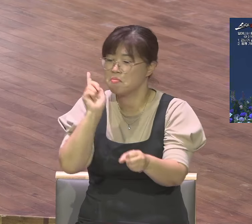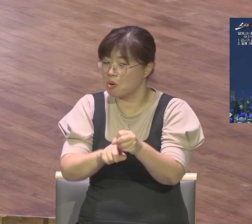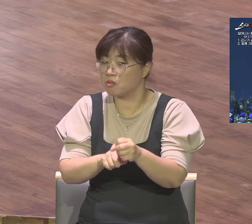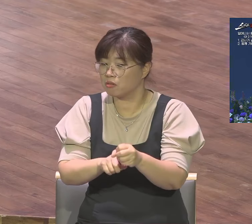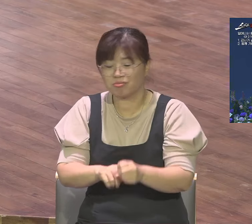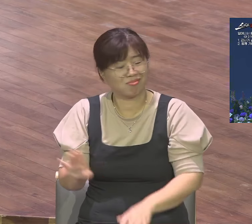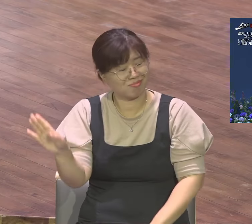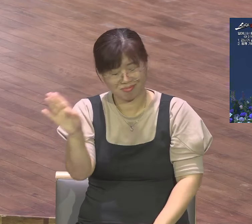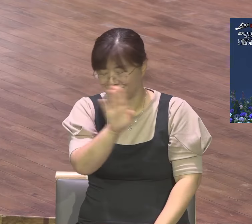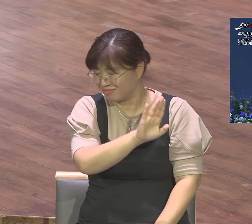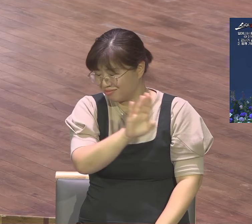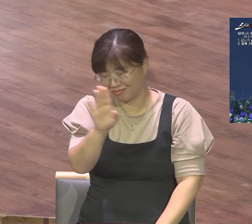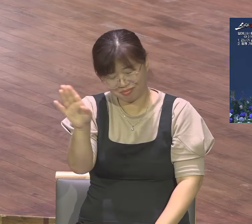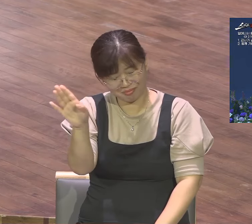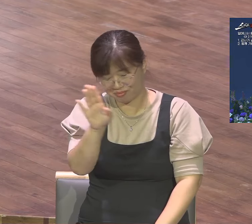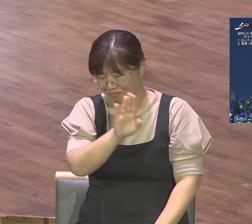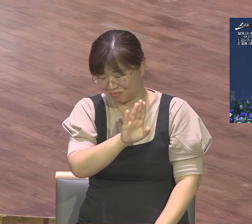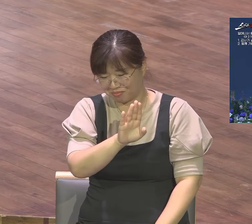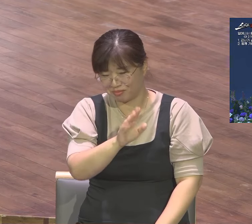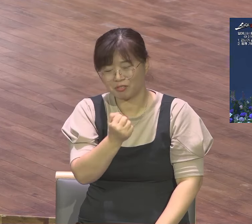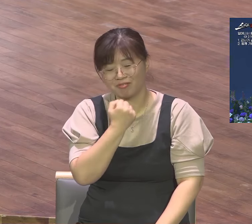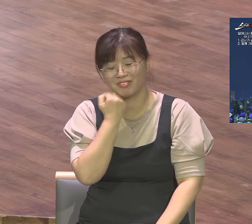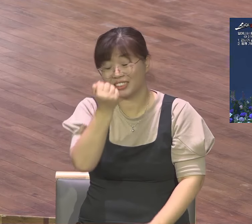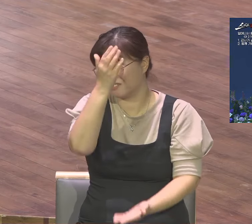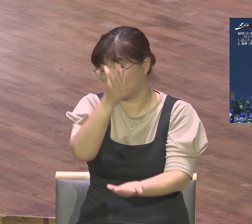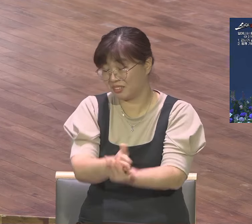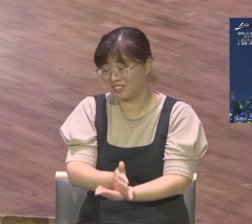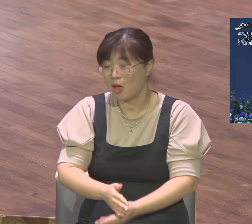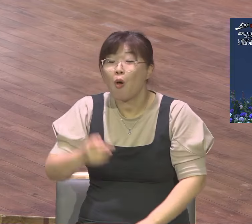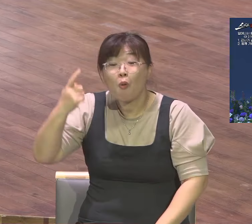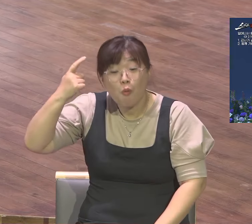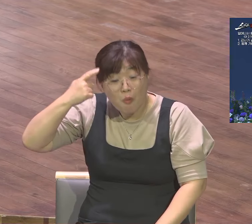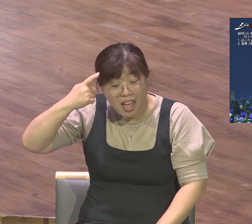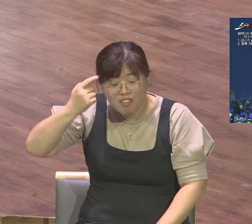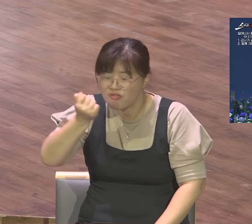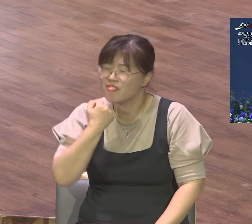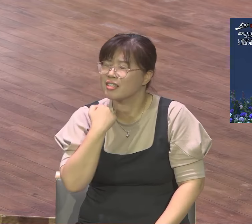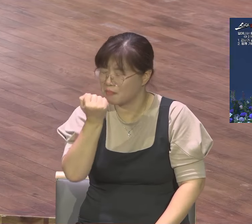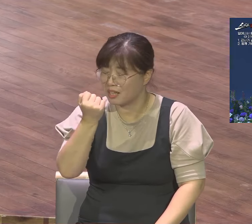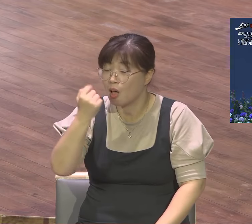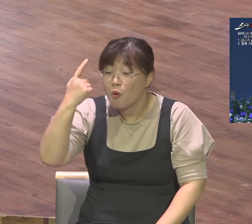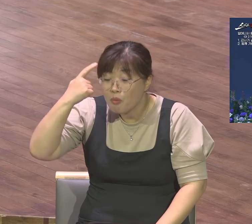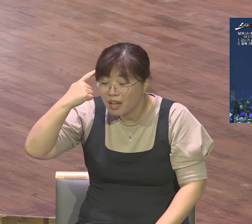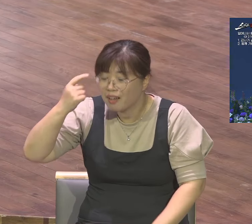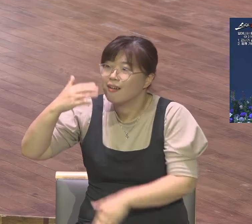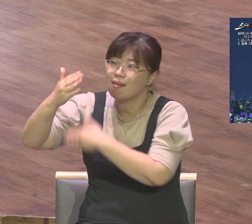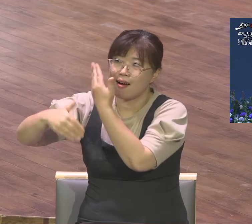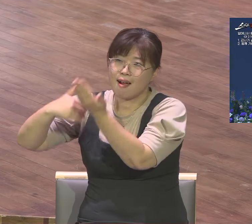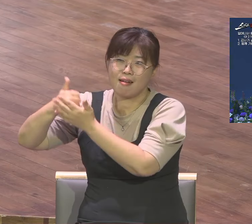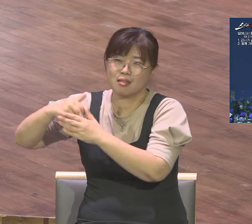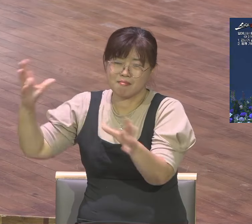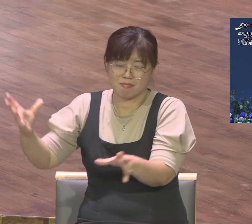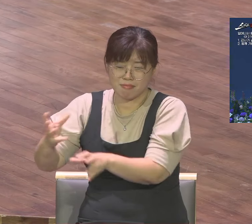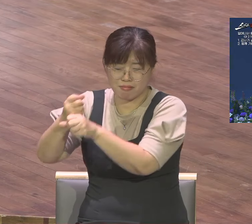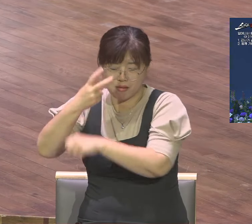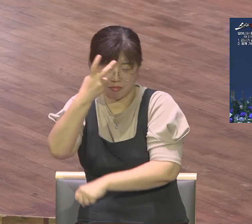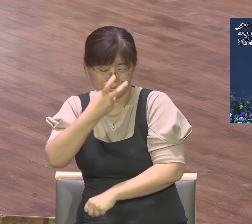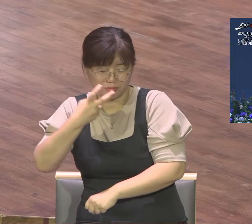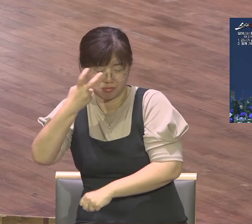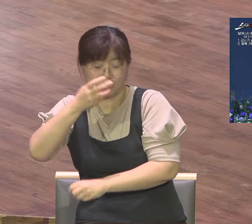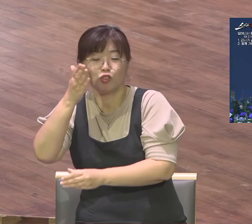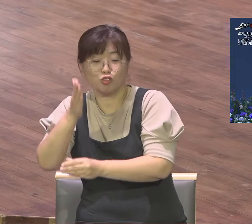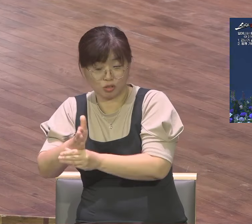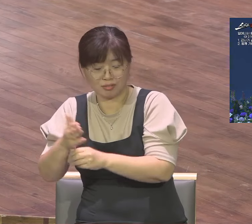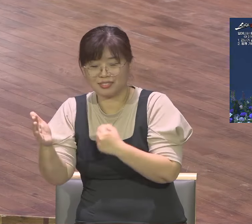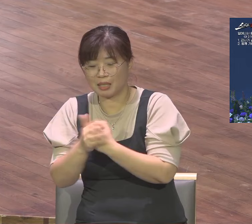믿습니다. 제가 이렇게 저런 말을 안 합니다. 다 알고 있지만 말 안 합니다. 내가 뭐 하나님입니까? 하나님 하실 텐데